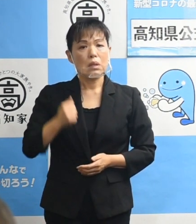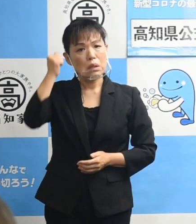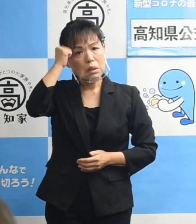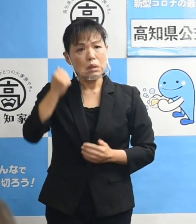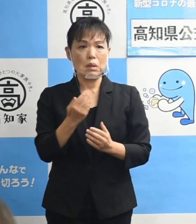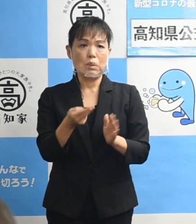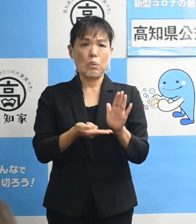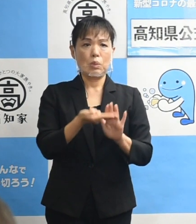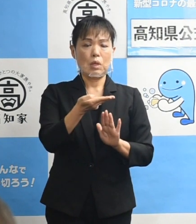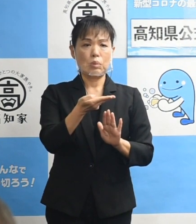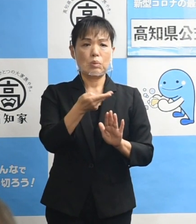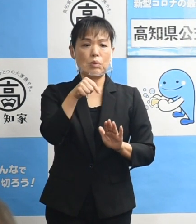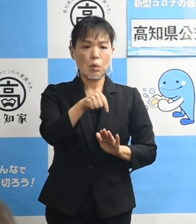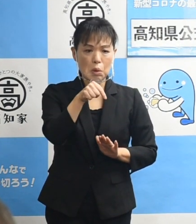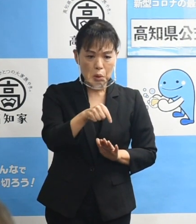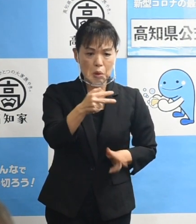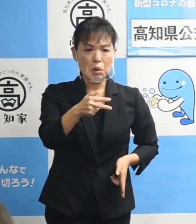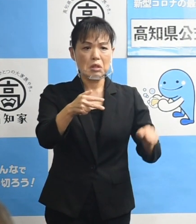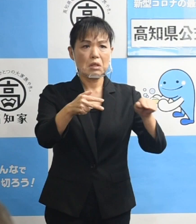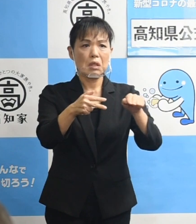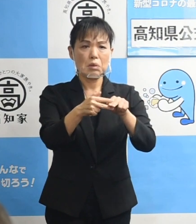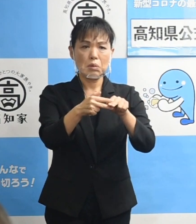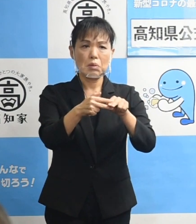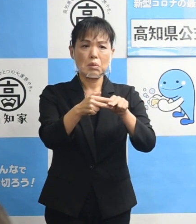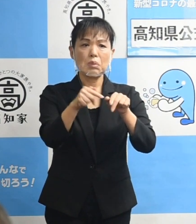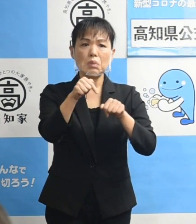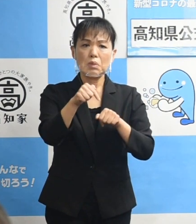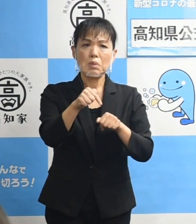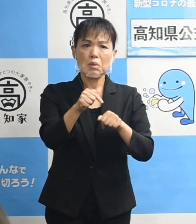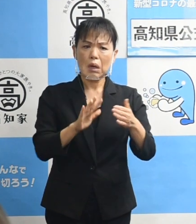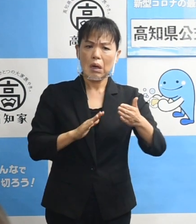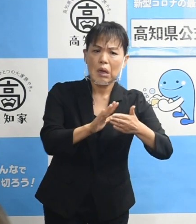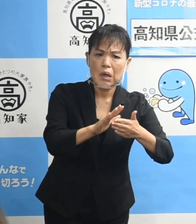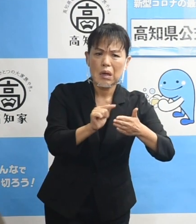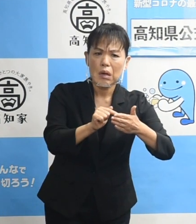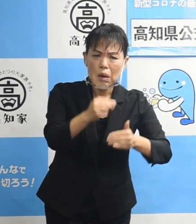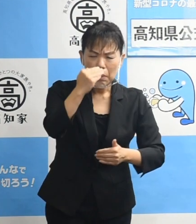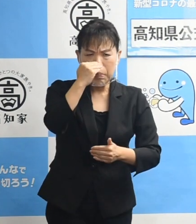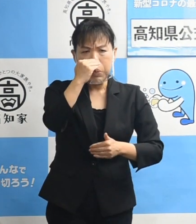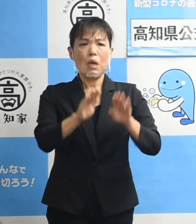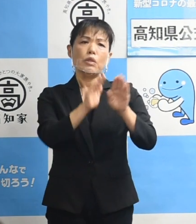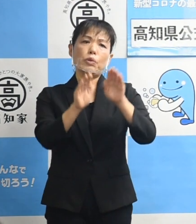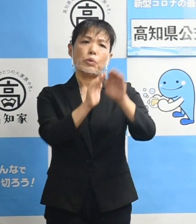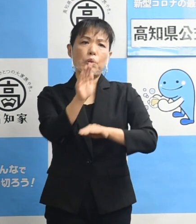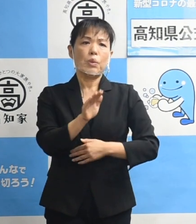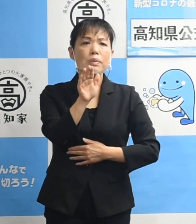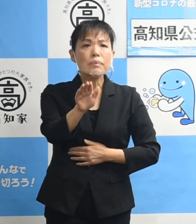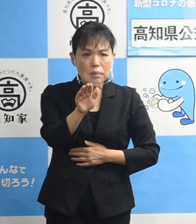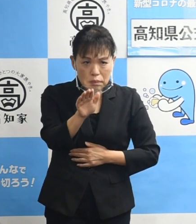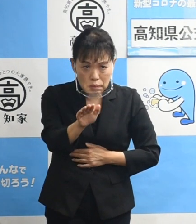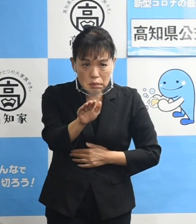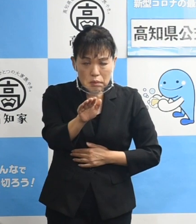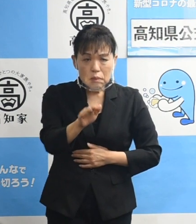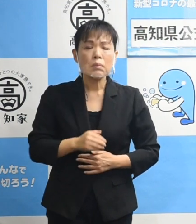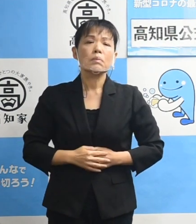養を行う施設の逼迫というのが目前に迫っているという状況になっていると